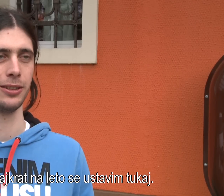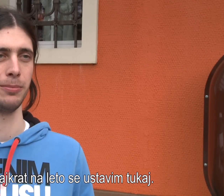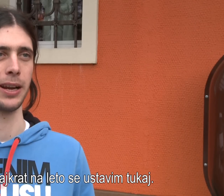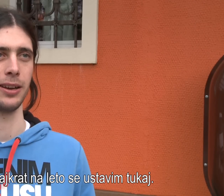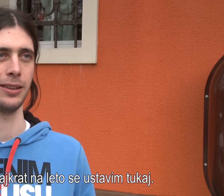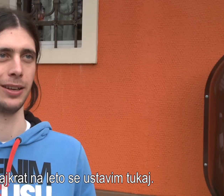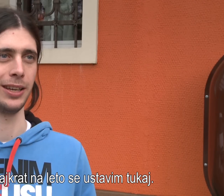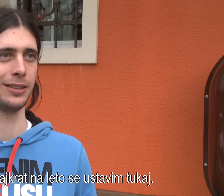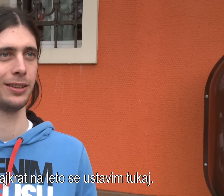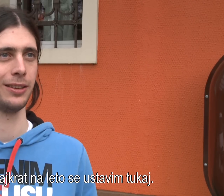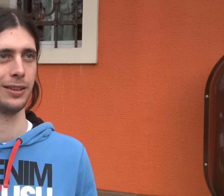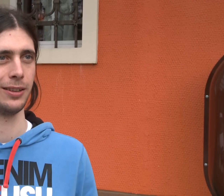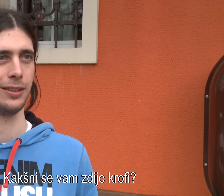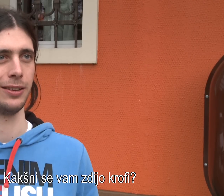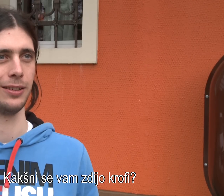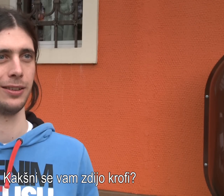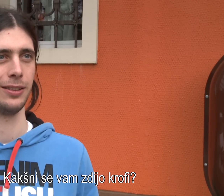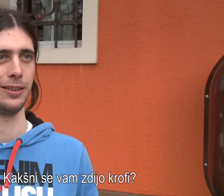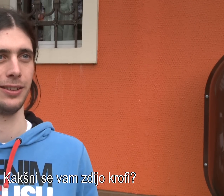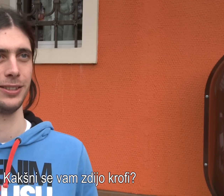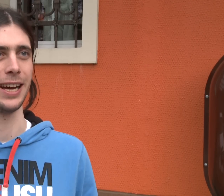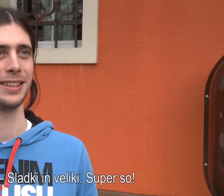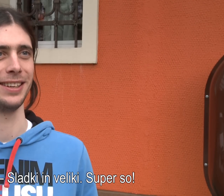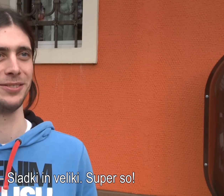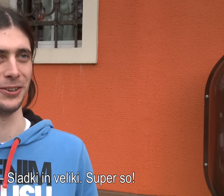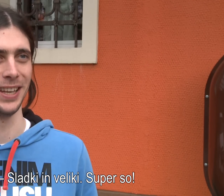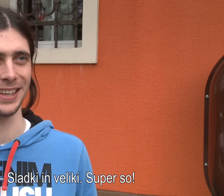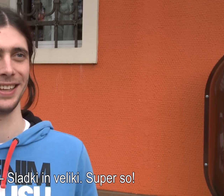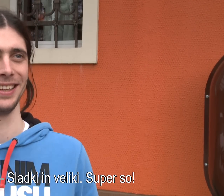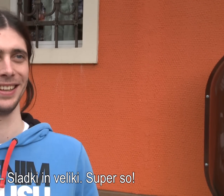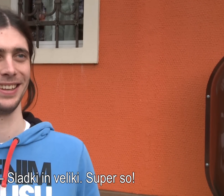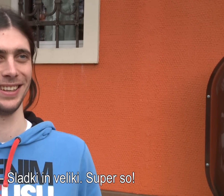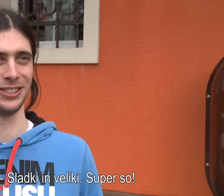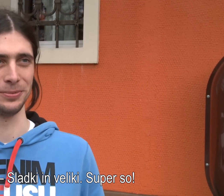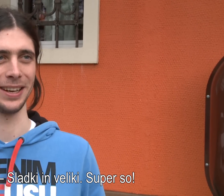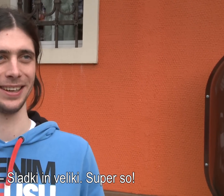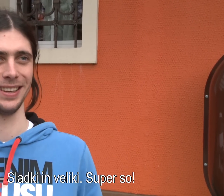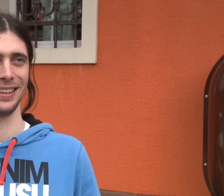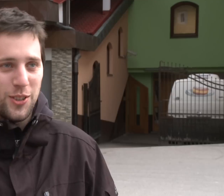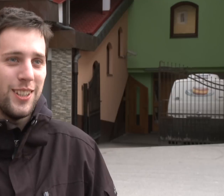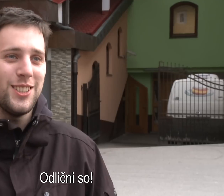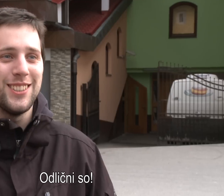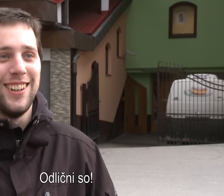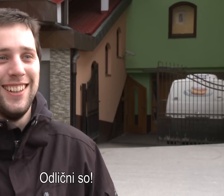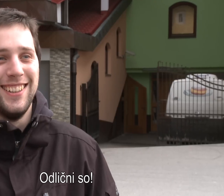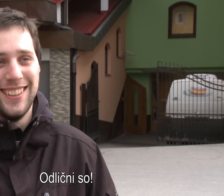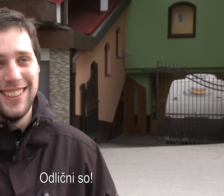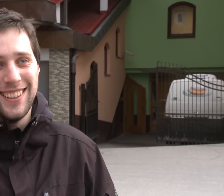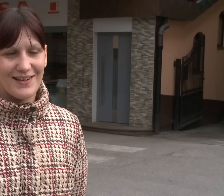Občasno, parkrat na let. Kakšni se vam zdijo? Sladki, pa veliki. Super. Odlični